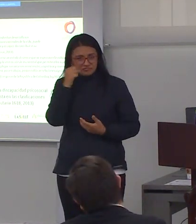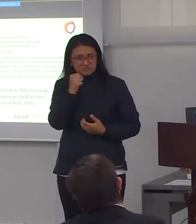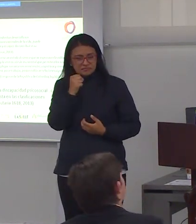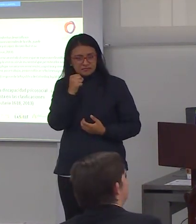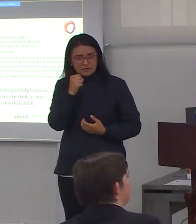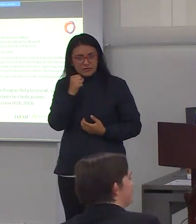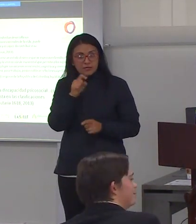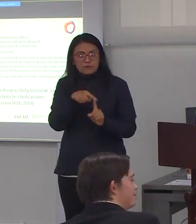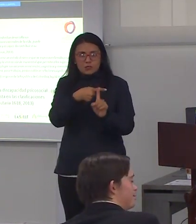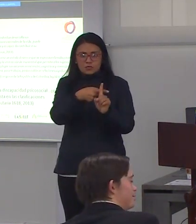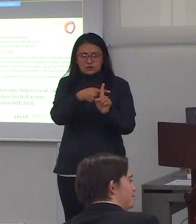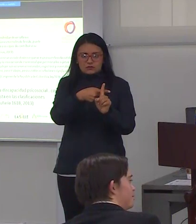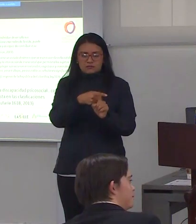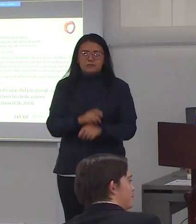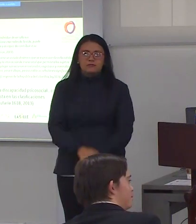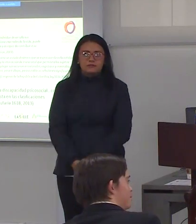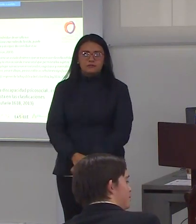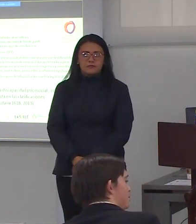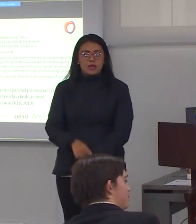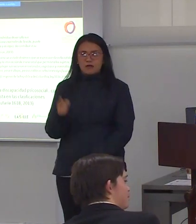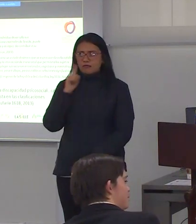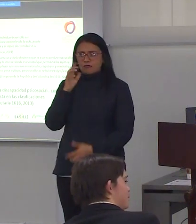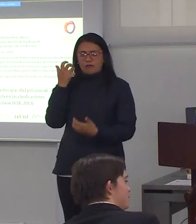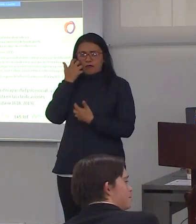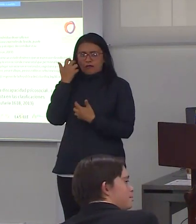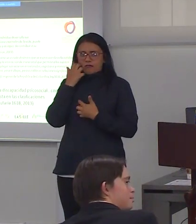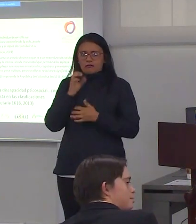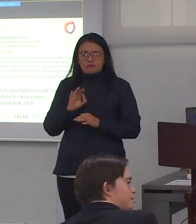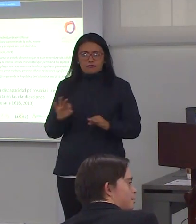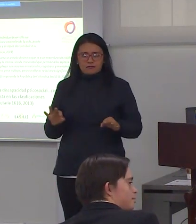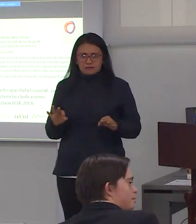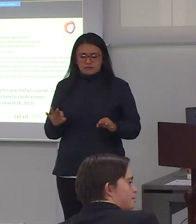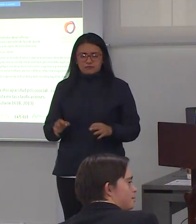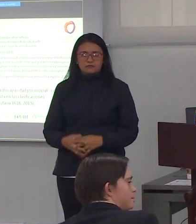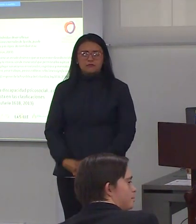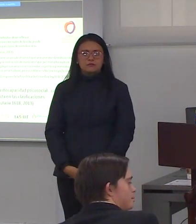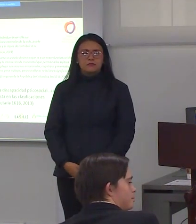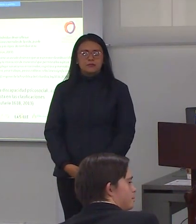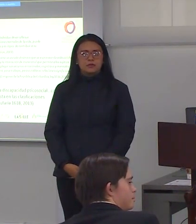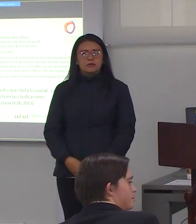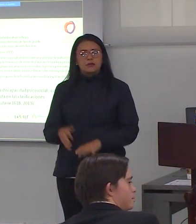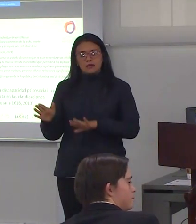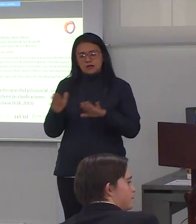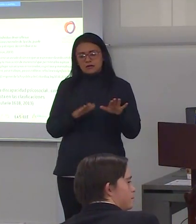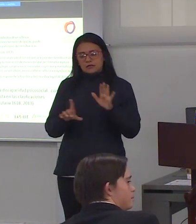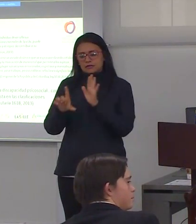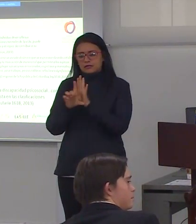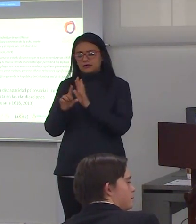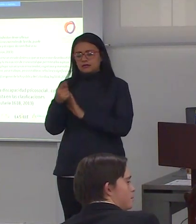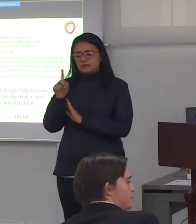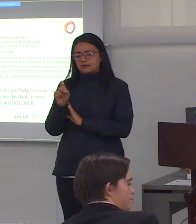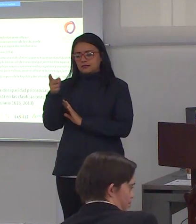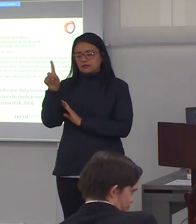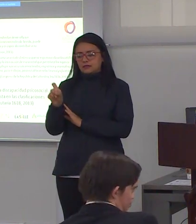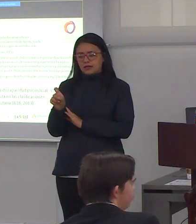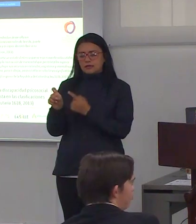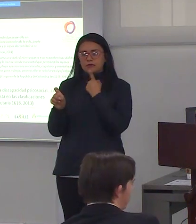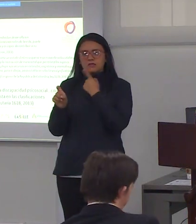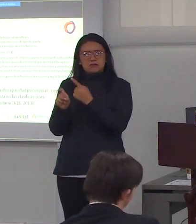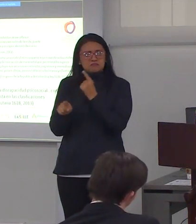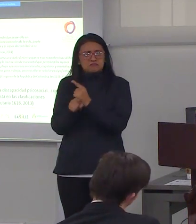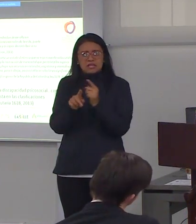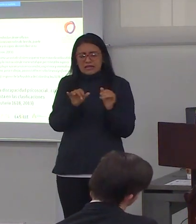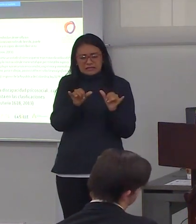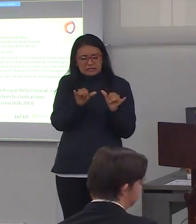positivo ahí no están hablando de enfermedad si vemos que dice la ley 16-16 dice